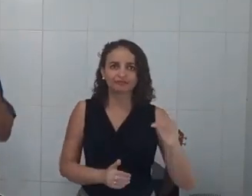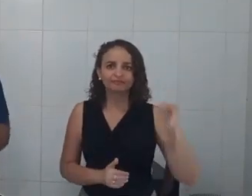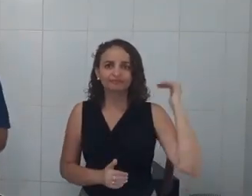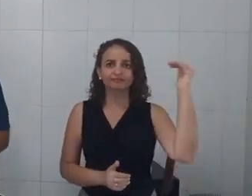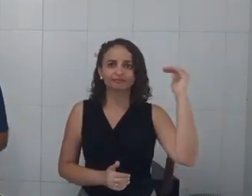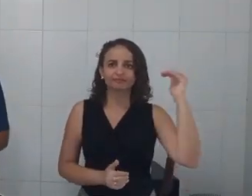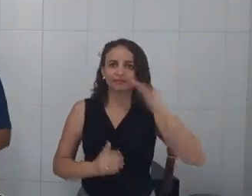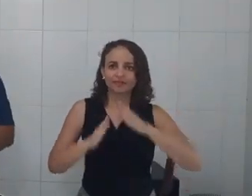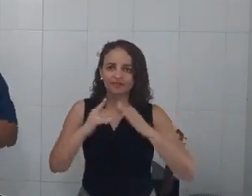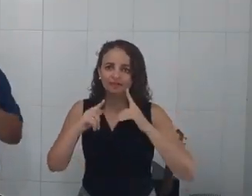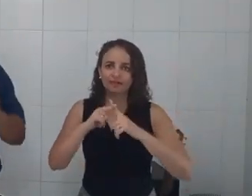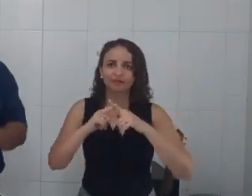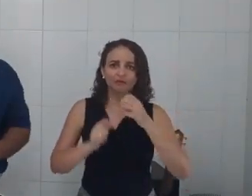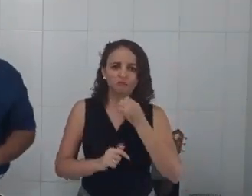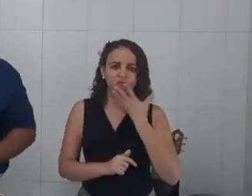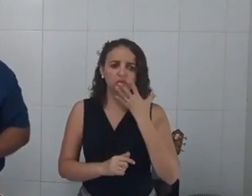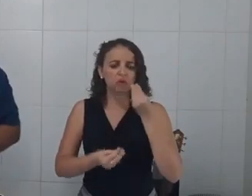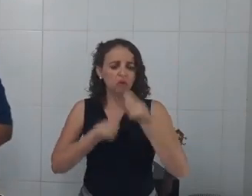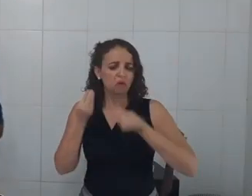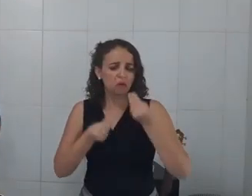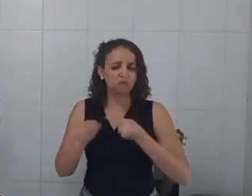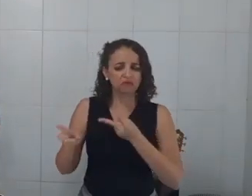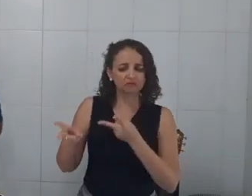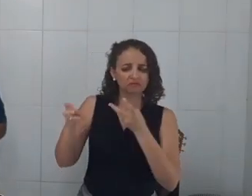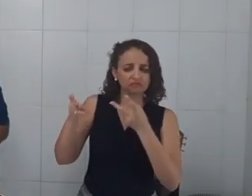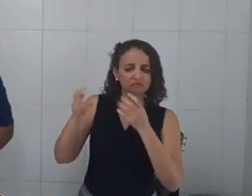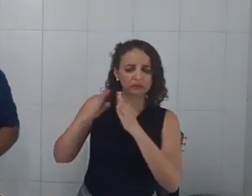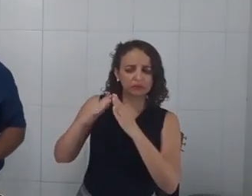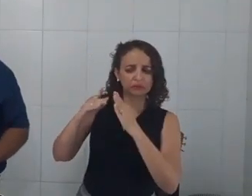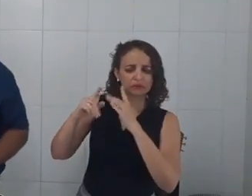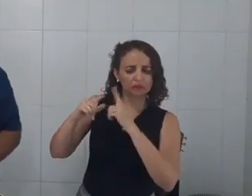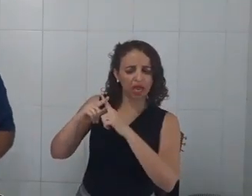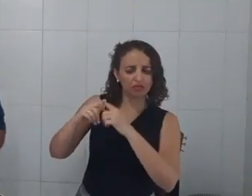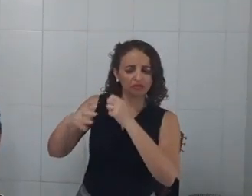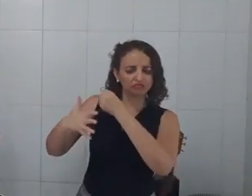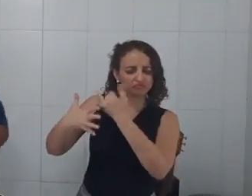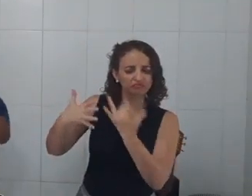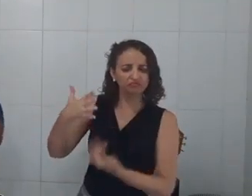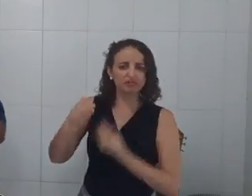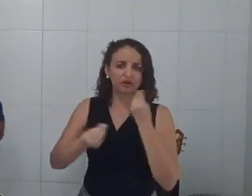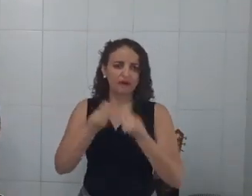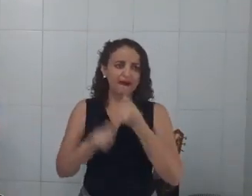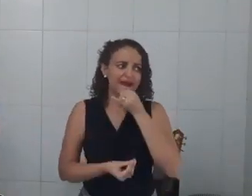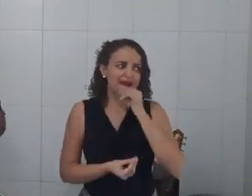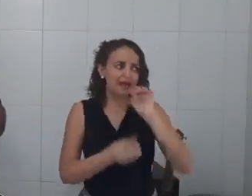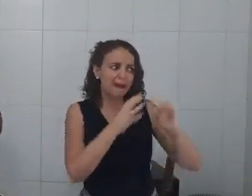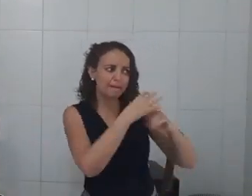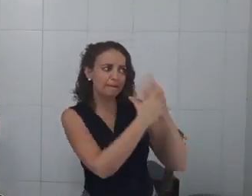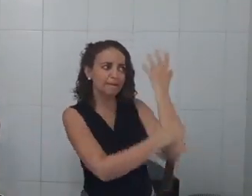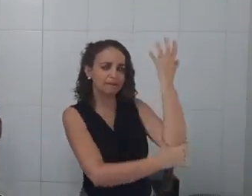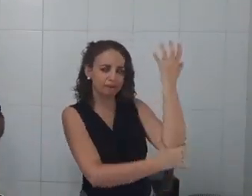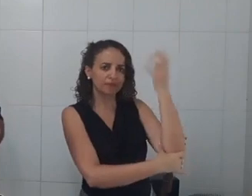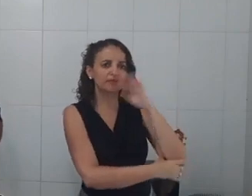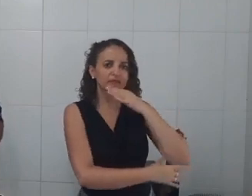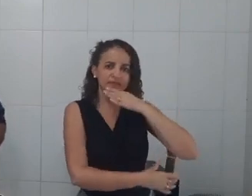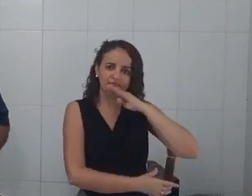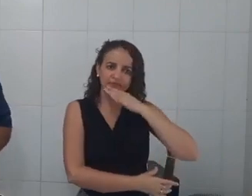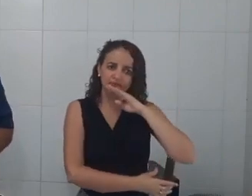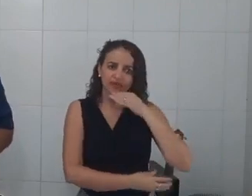igreja boa. É interessante que nós vamos olhar, por exemplo, ali do lado de um pé de manga, como reconhecer uma